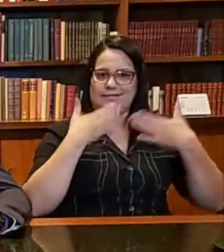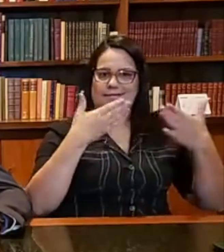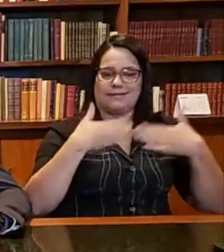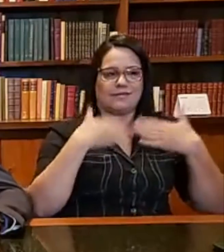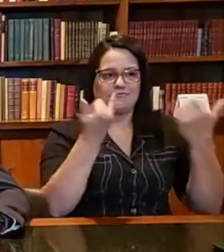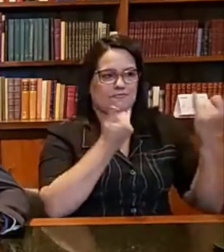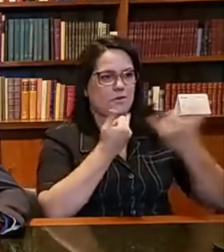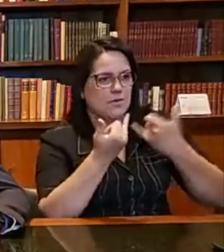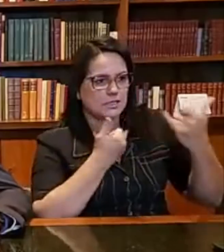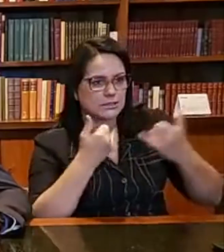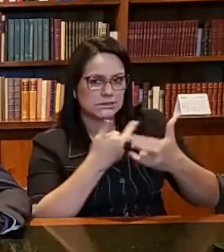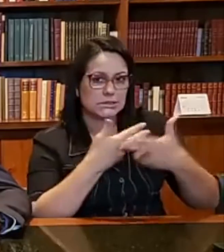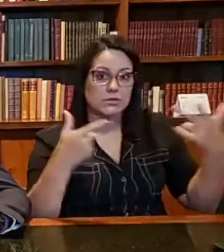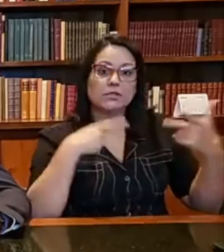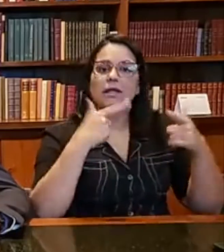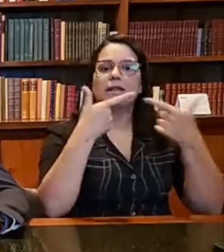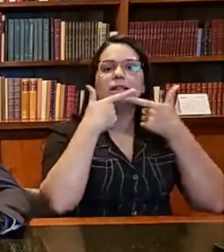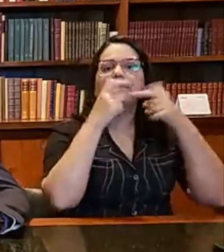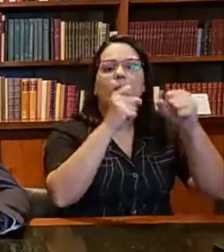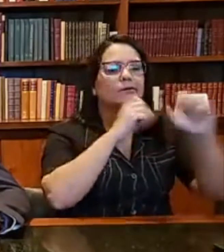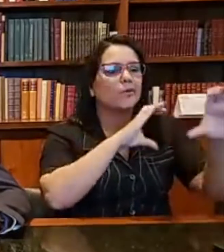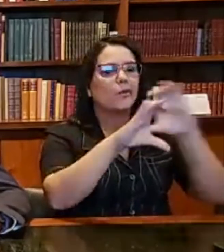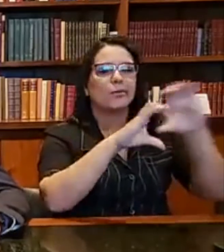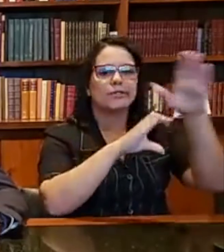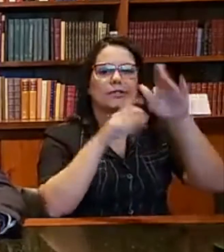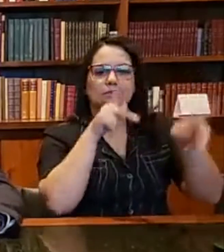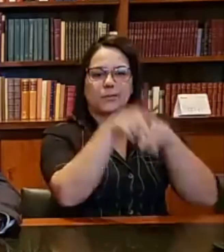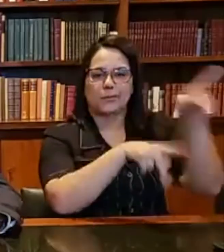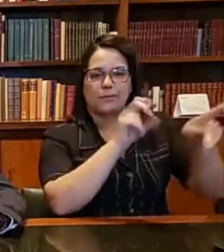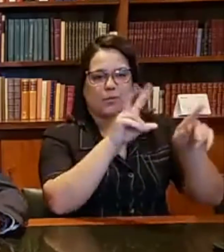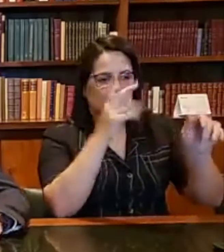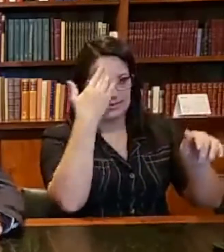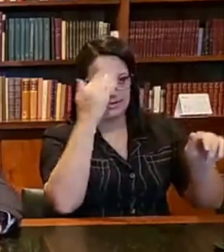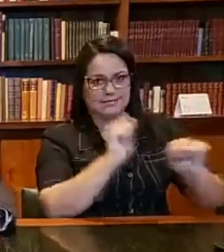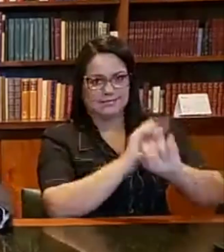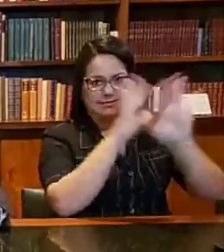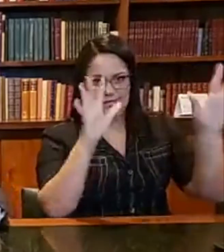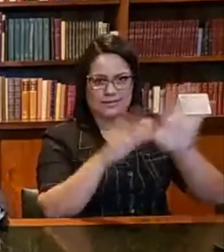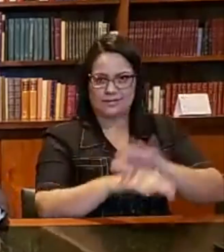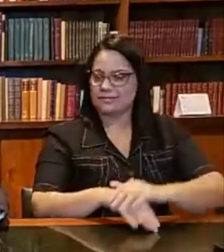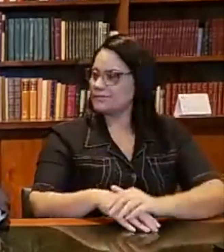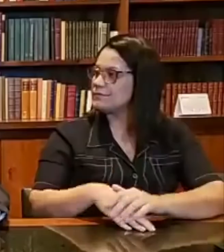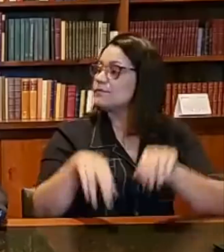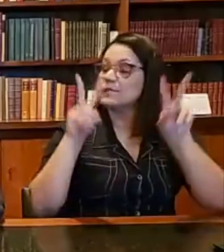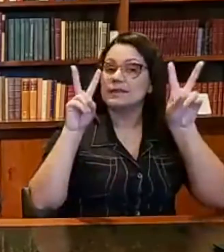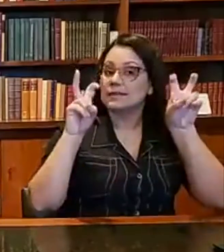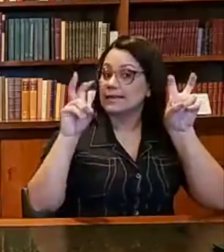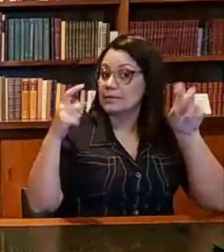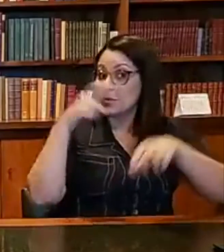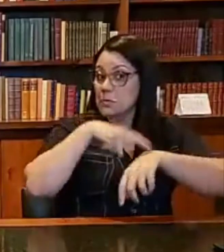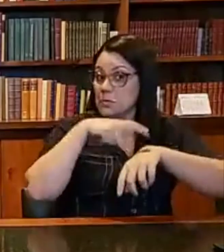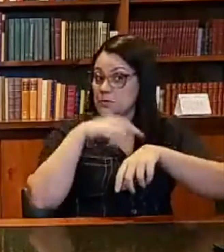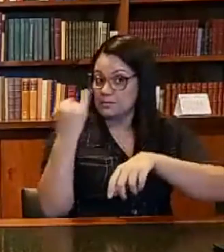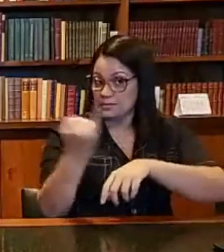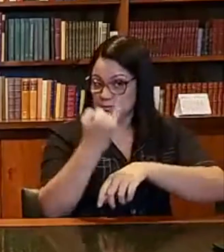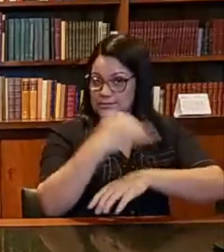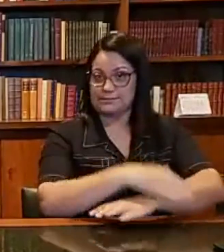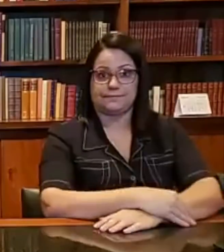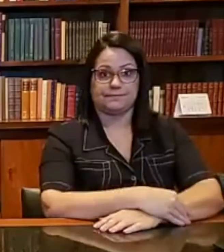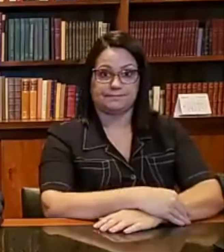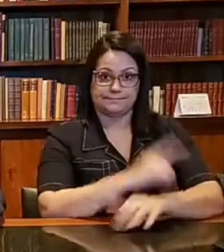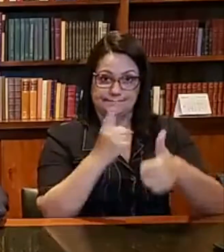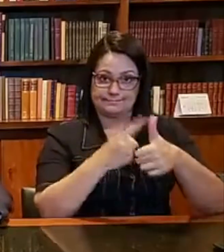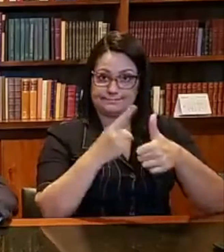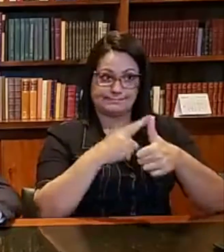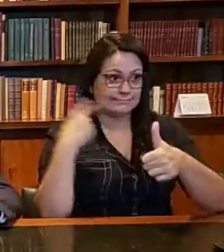boas informações e fala a linguagem do povo. Um abraço, Siqueira. Vamos lá, o assunto do momento aqui, Pedro. Primeiro, nós